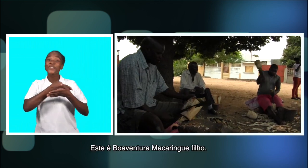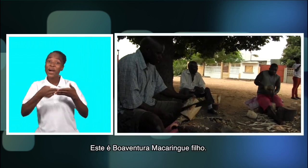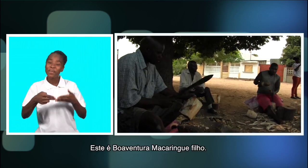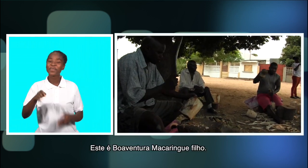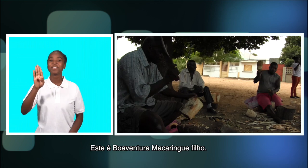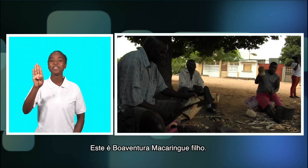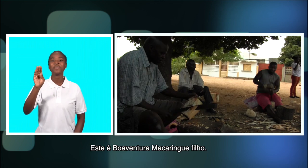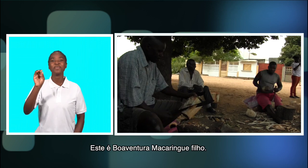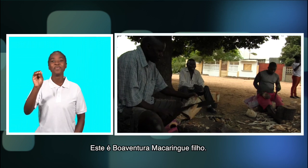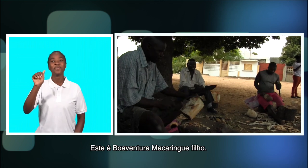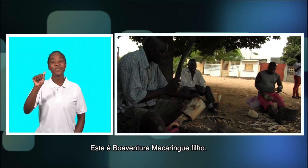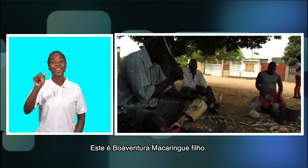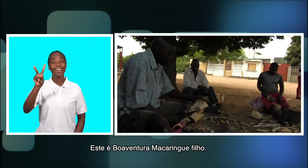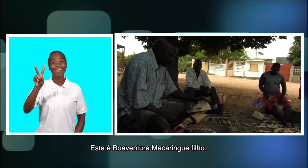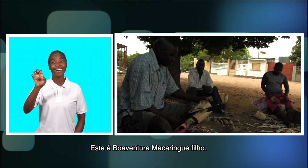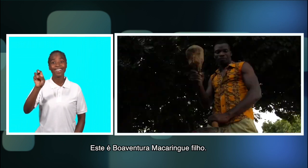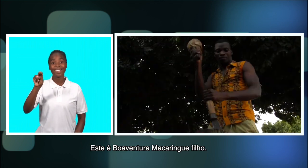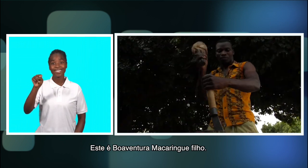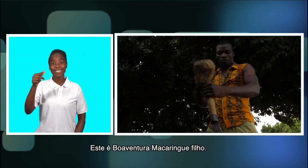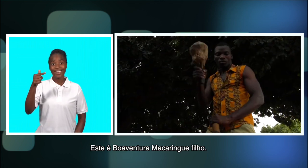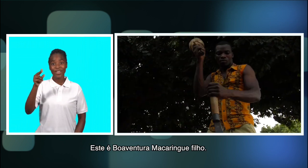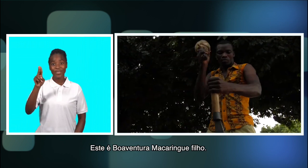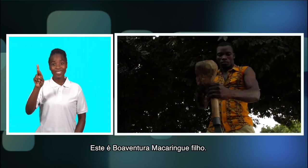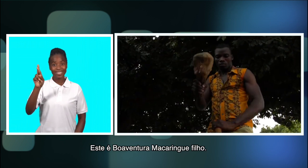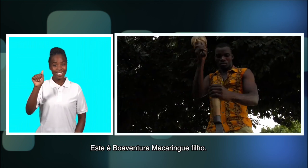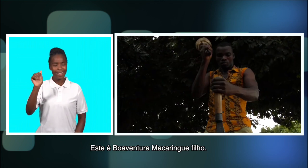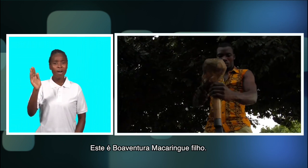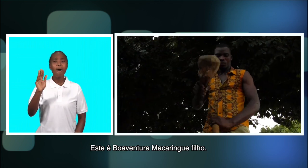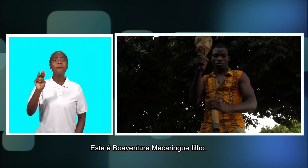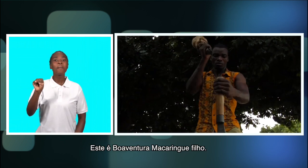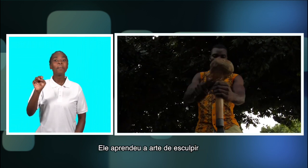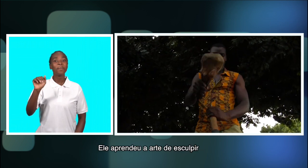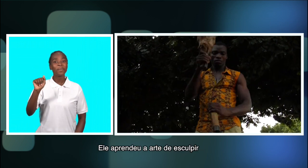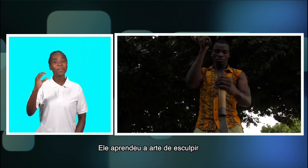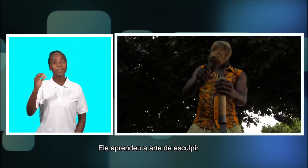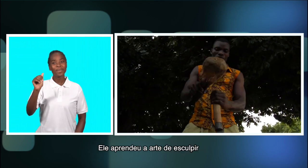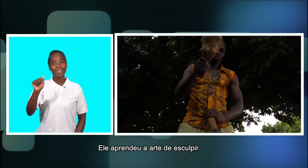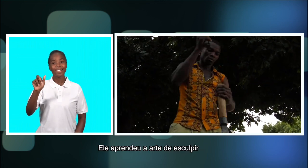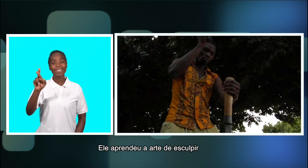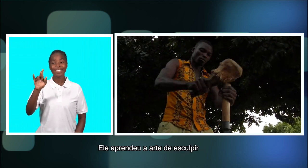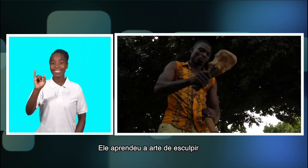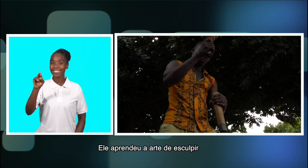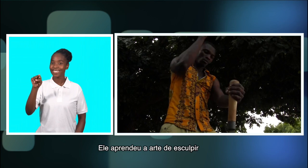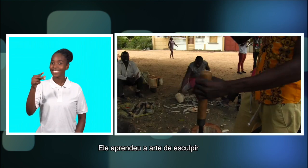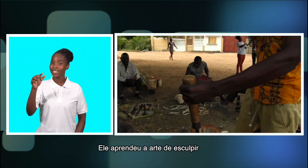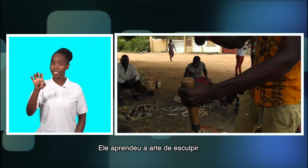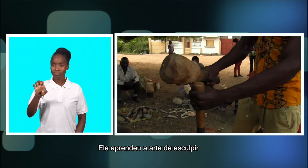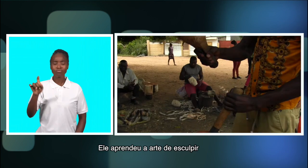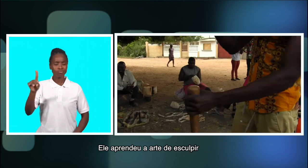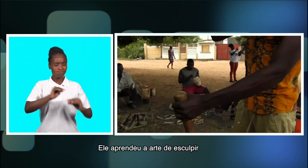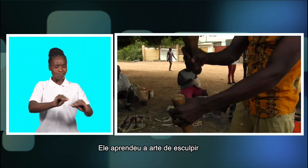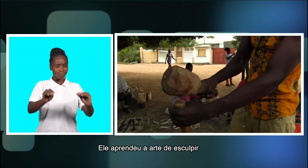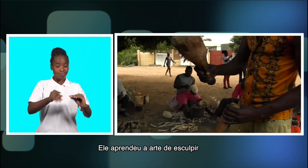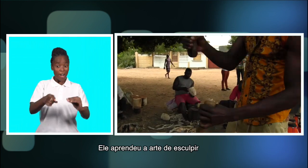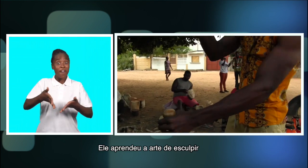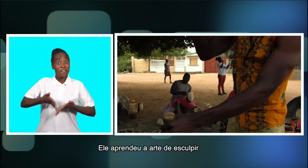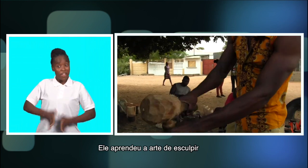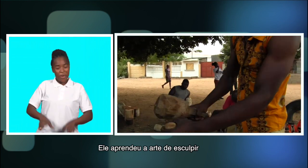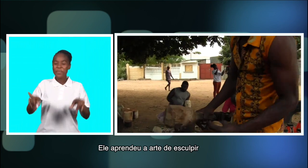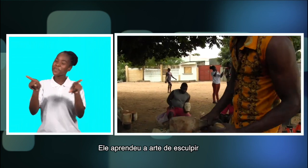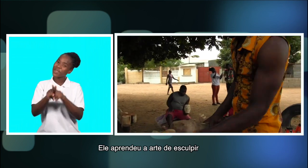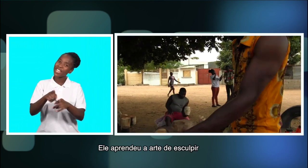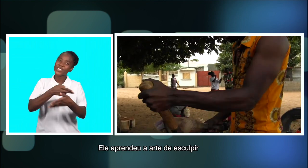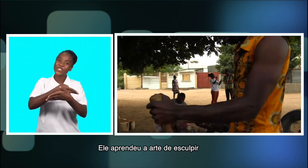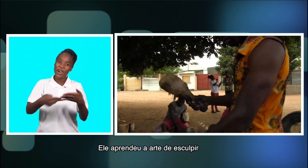Este é Boaventura Macaringue Filho. Ele aprendeu a